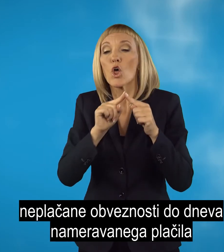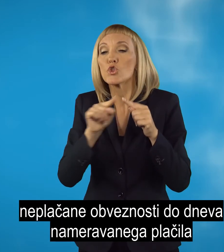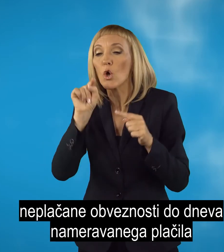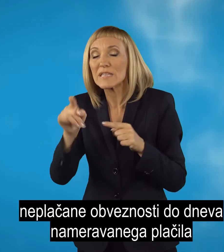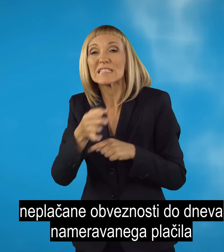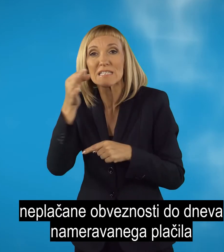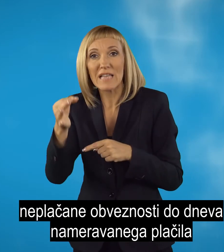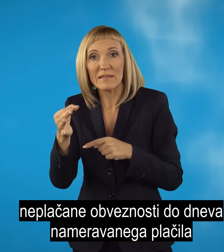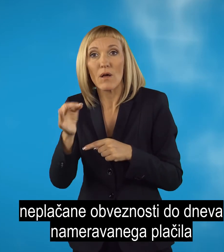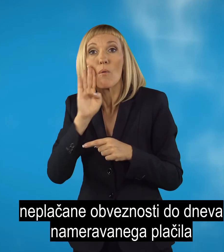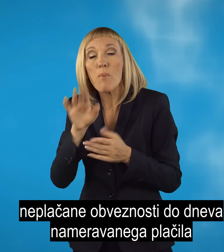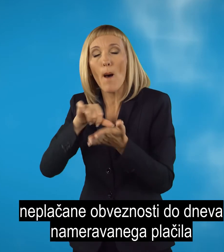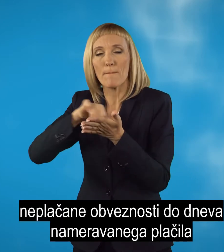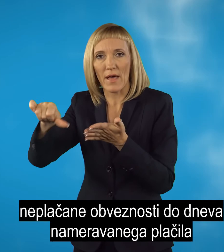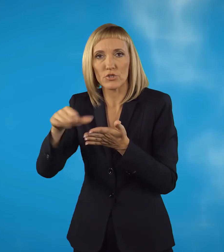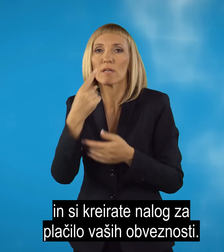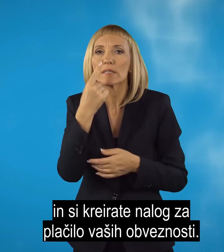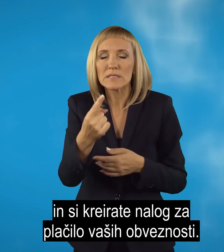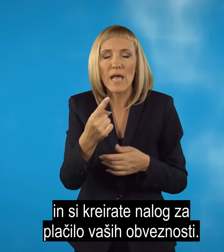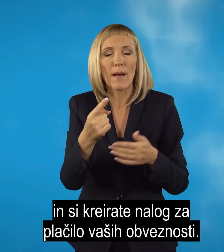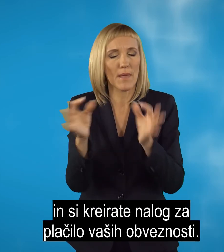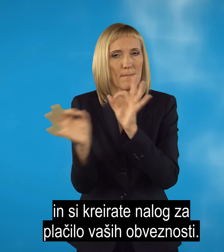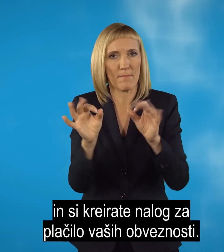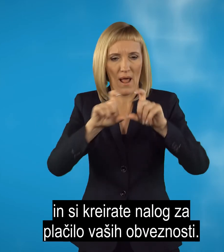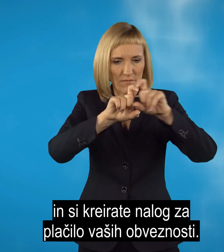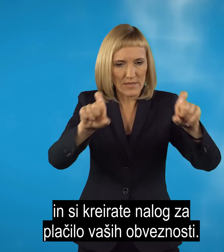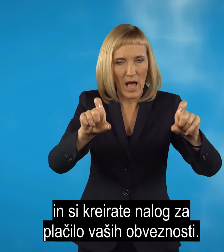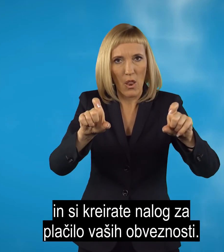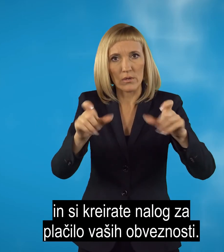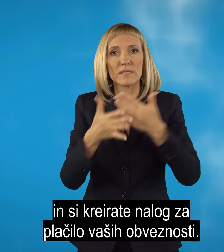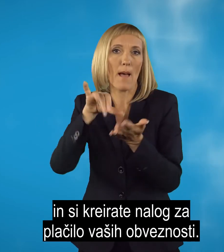dneva nameravanega plačila in si kreirate nalog za plačilo vaših obveznosti.